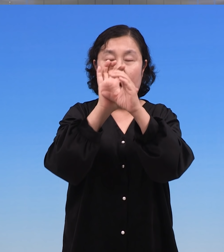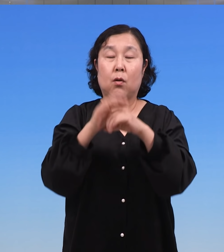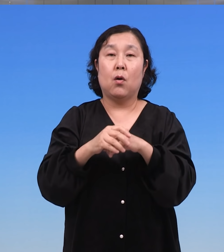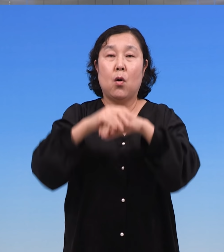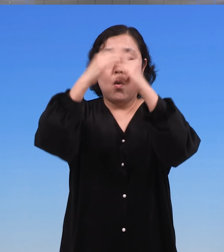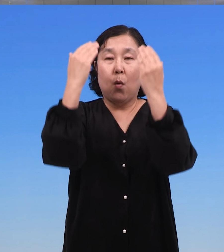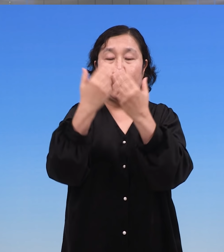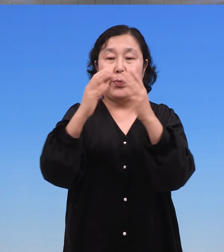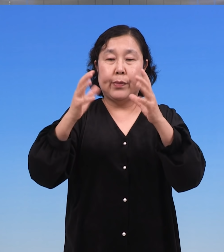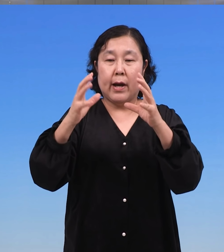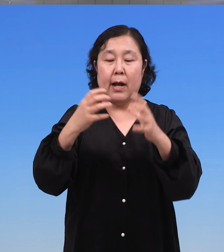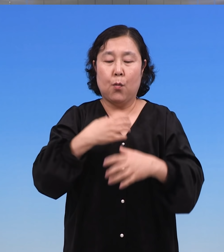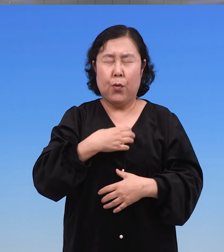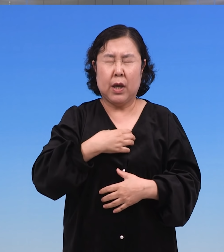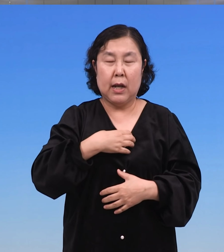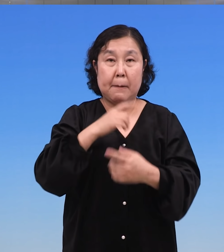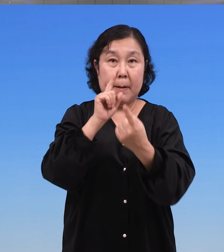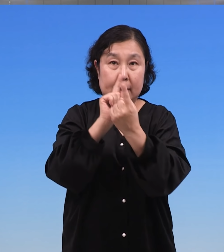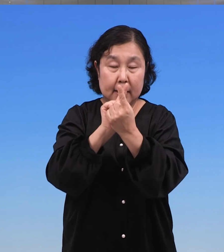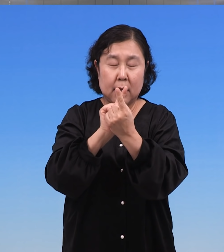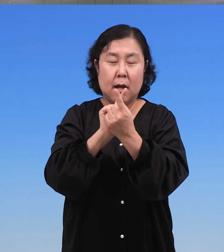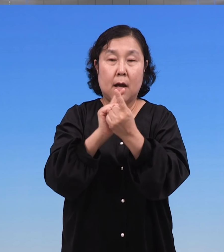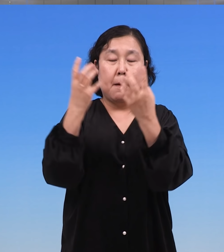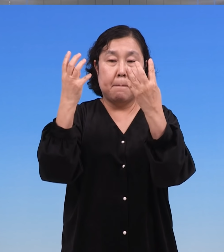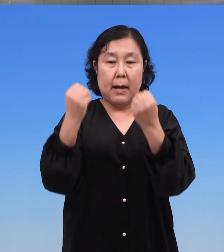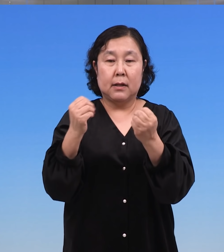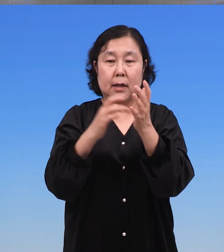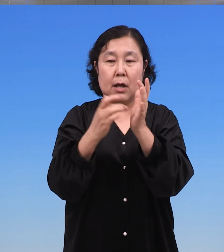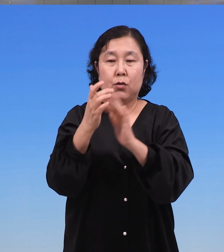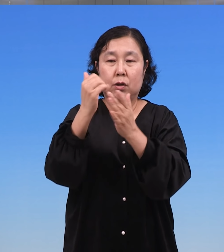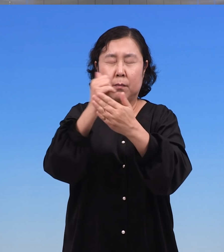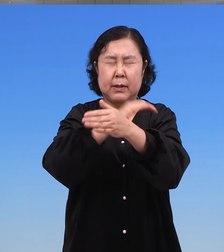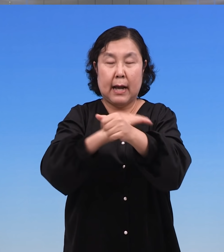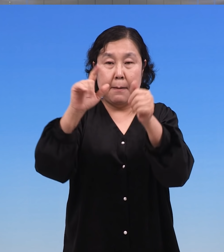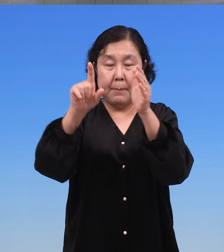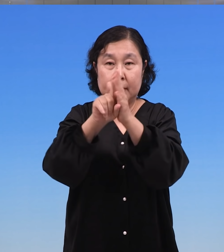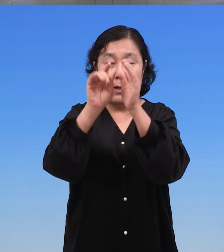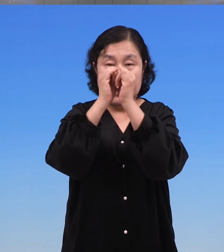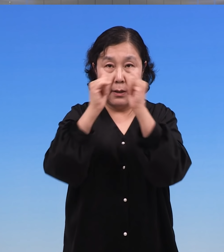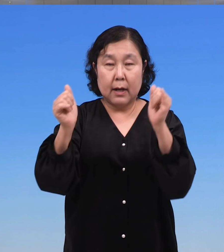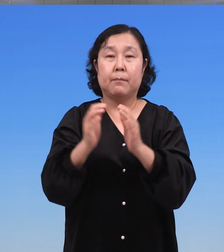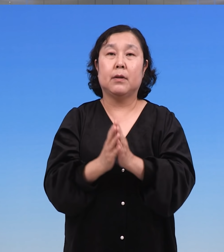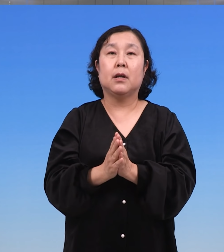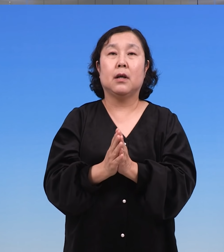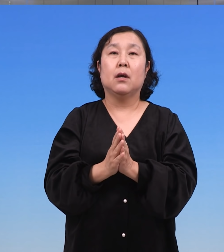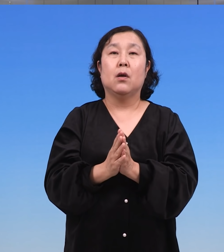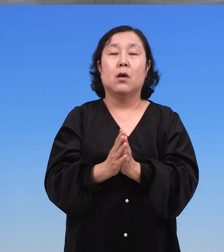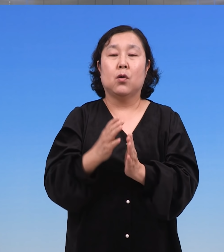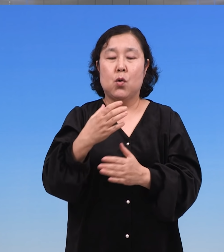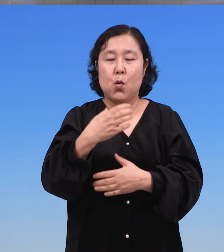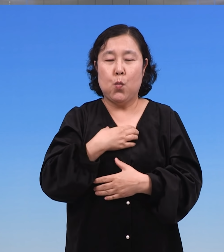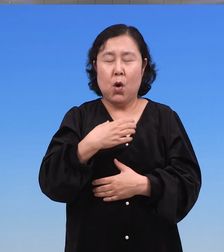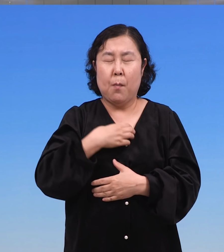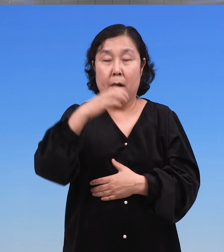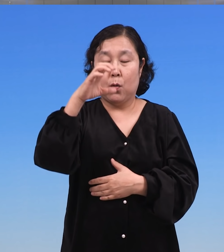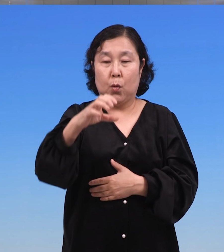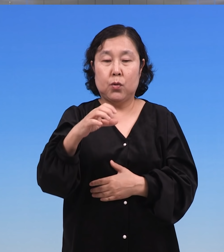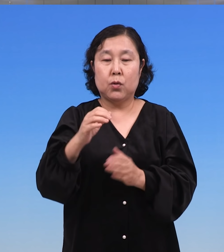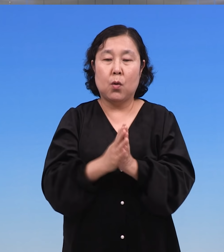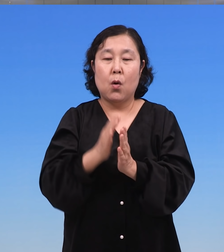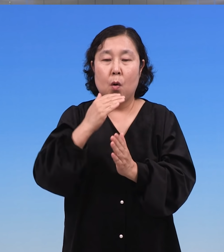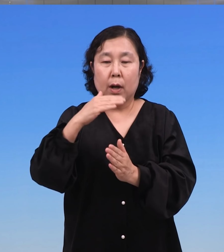온 나라가 위기를 만나니까 수많은 예수 잘 믿는 크리스찬들이 전국에서 지금 그 위험한